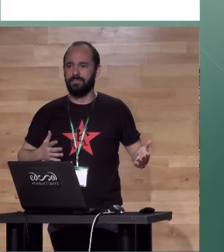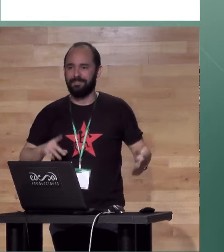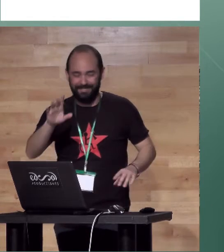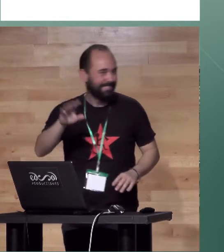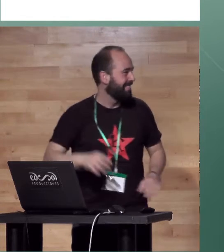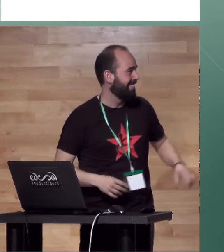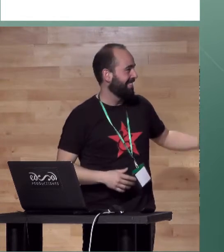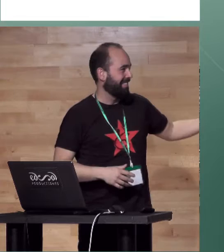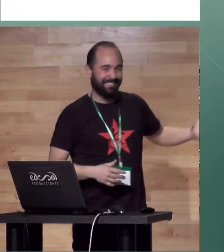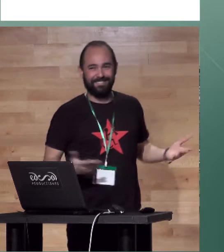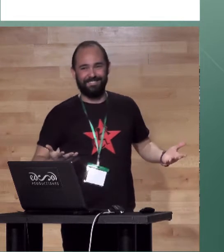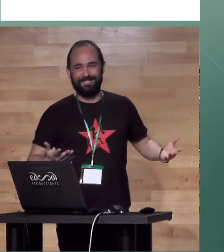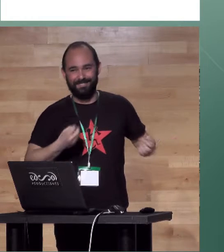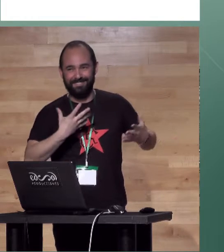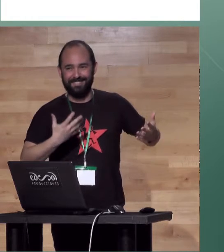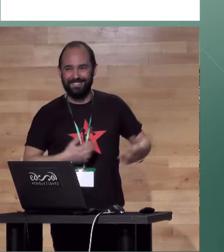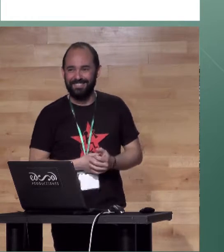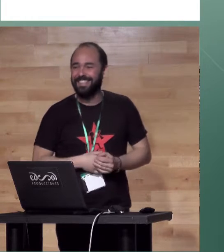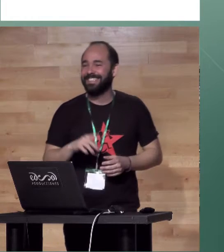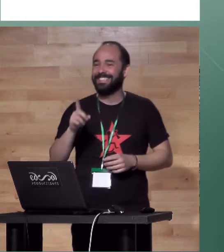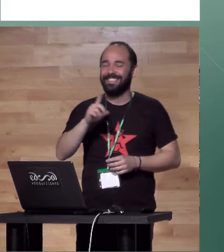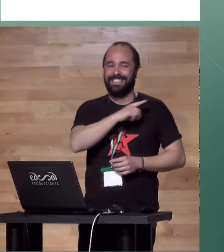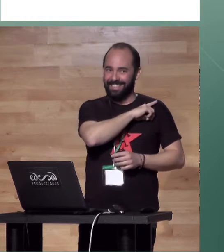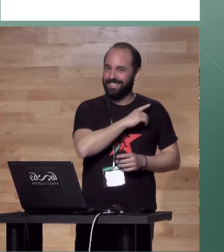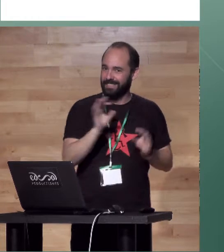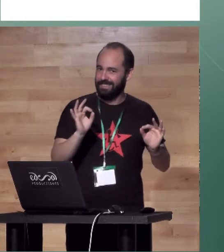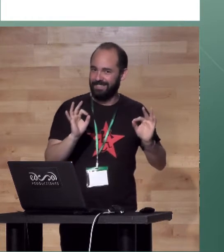Gordo, hombre. Hombre, bien, ¿no?